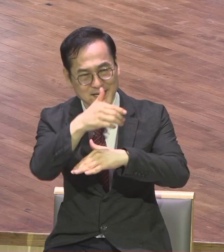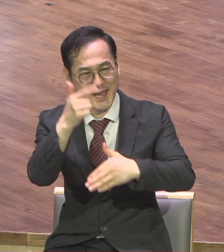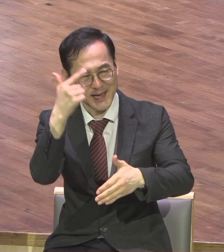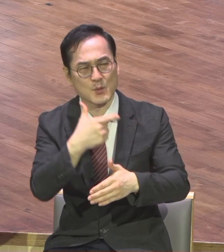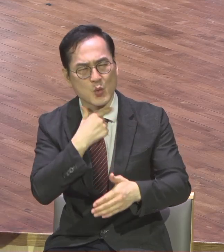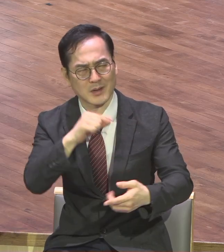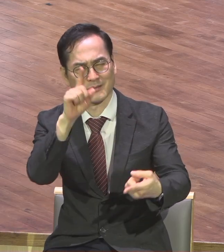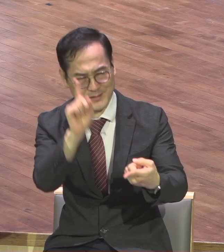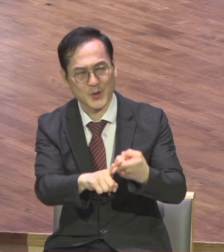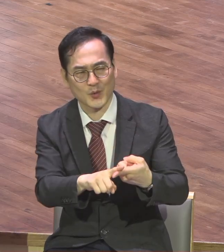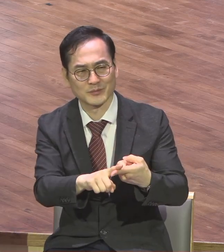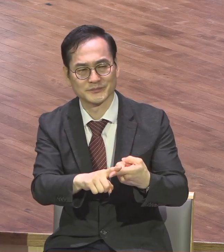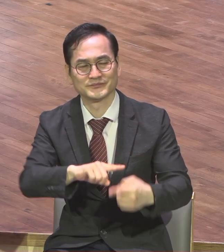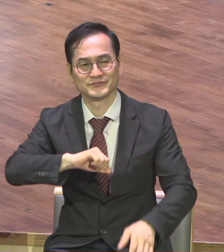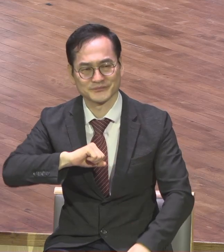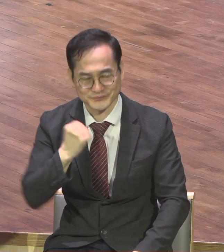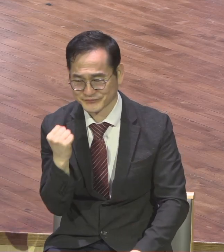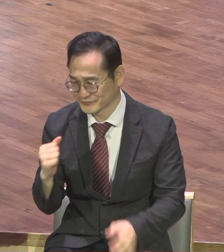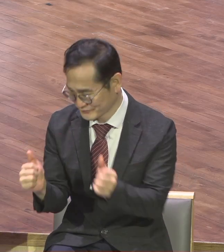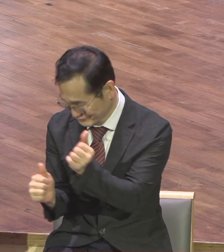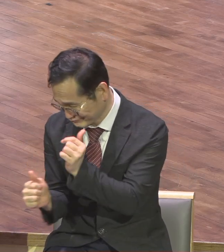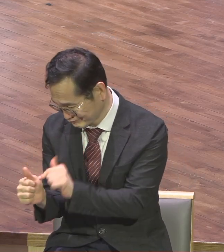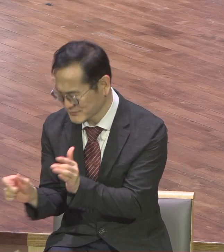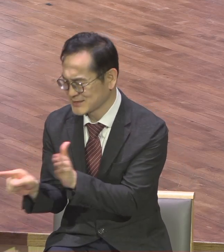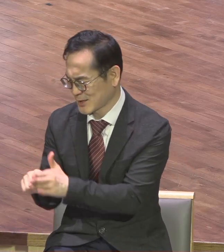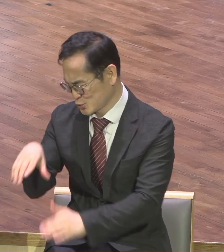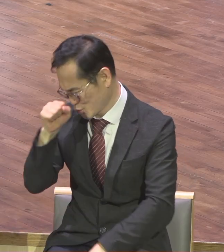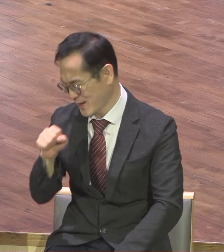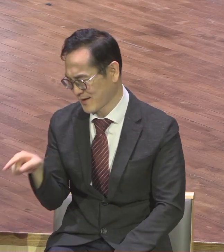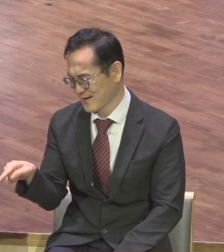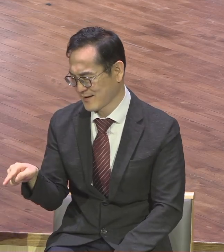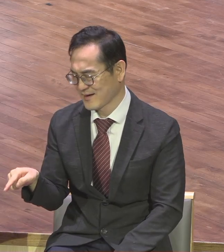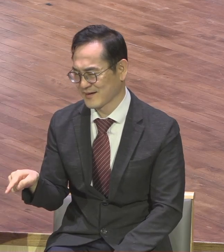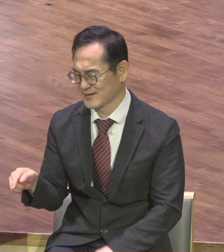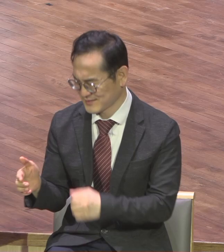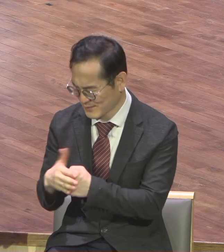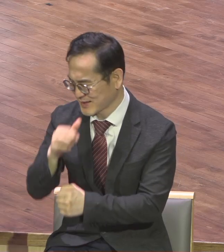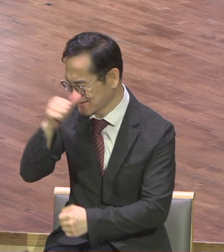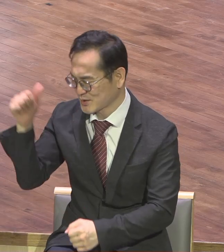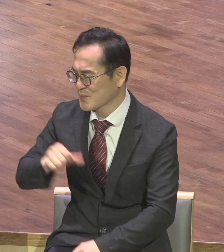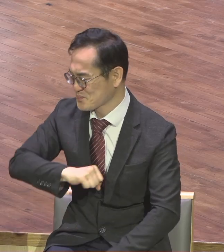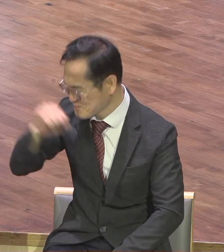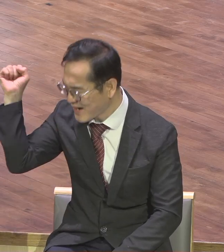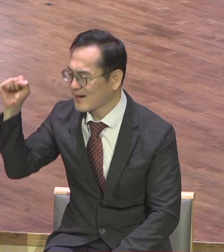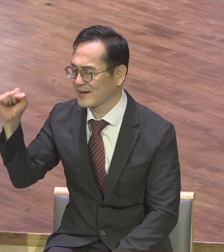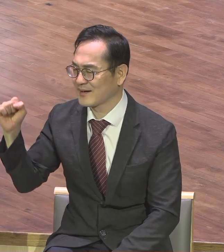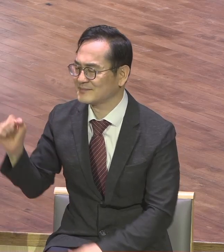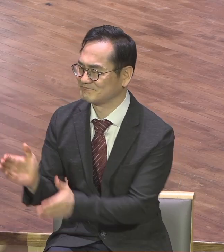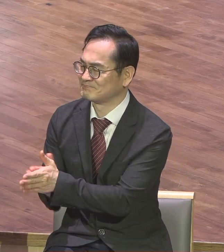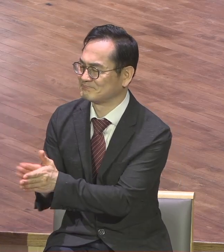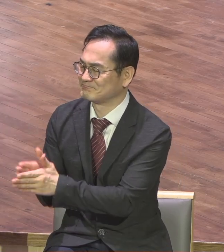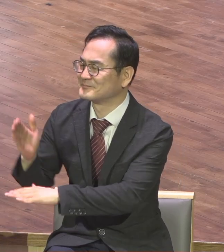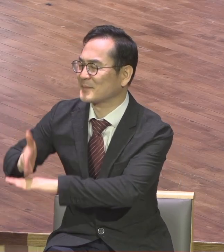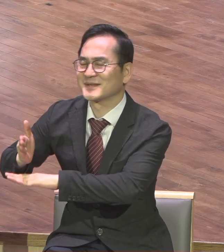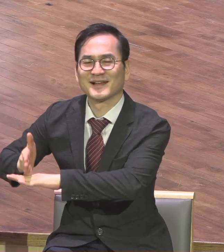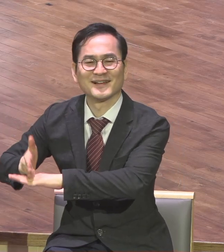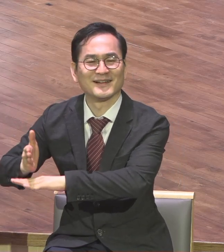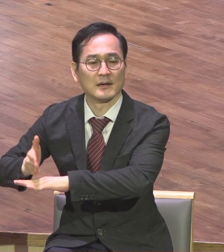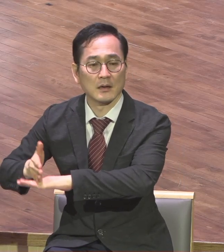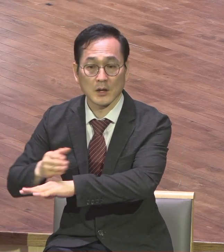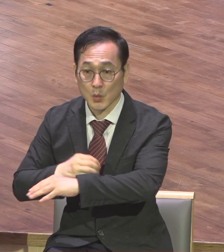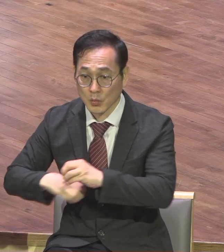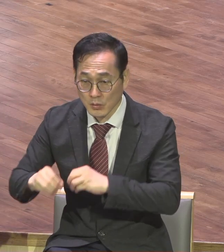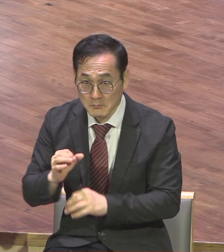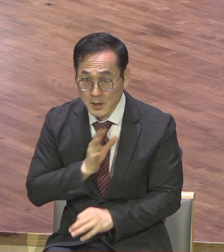받아들이고 자신보다 신앙적으로 더 성숙한 사람을 뽑아서 감사합니다라고 고백을 한